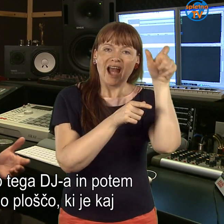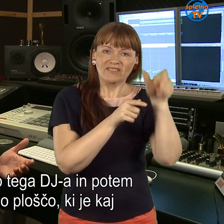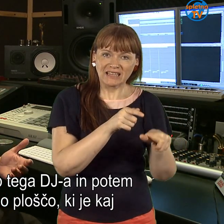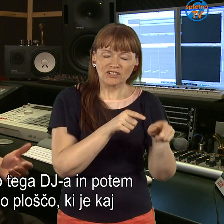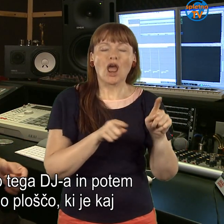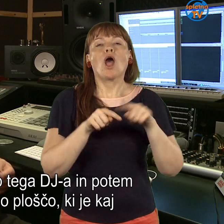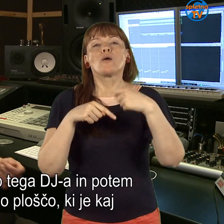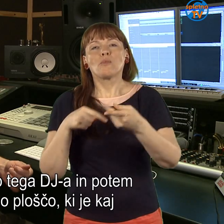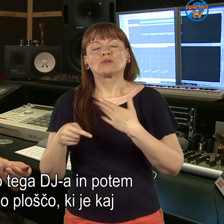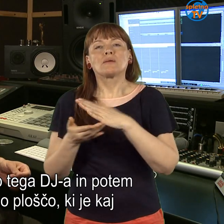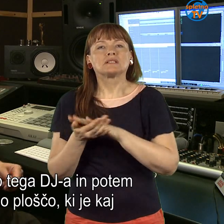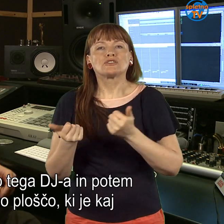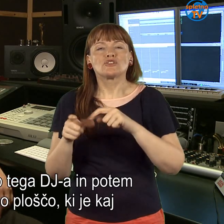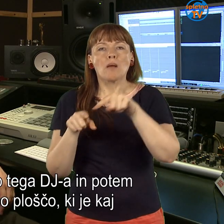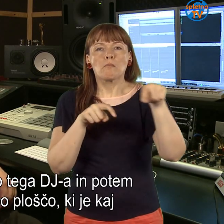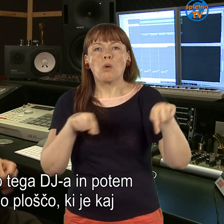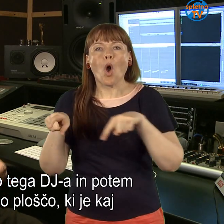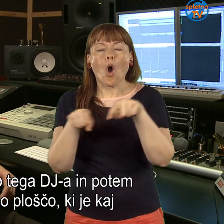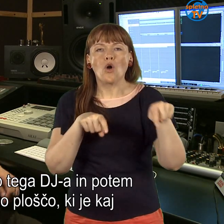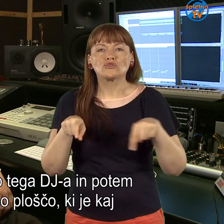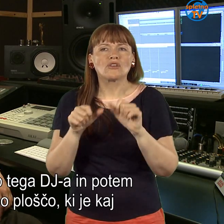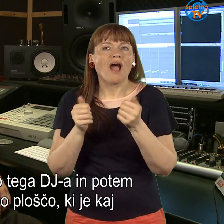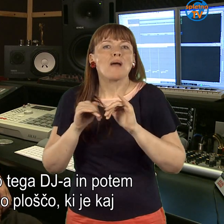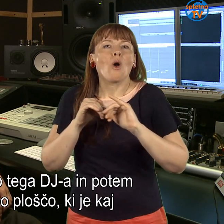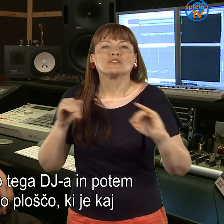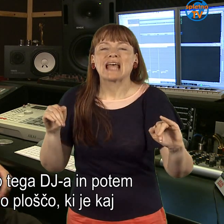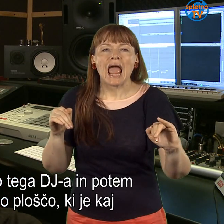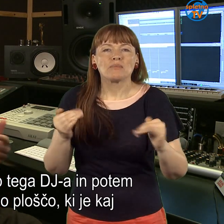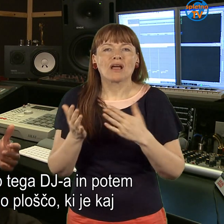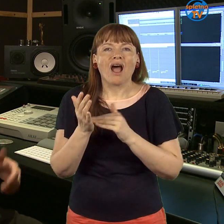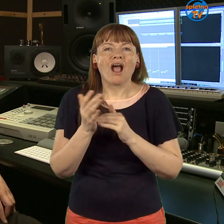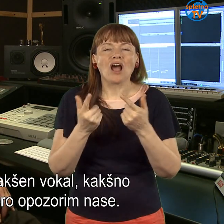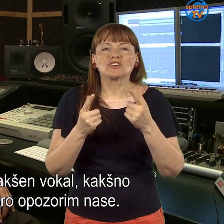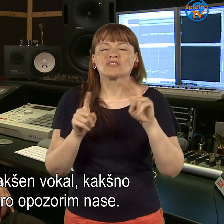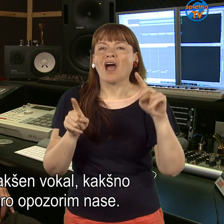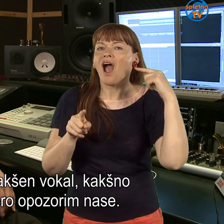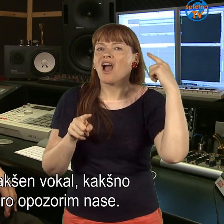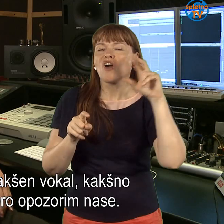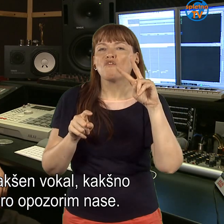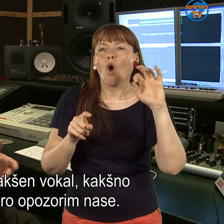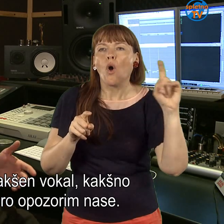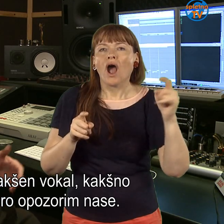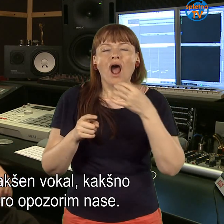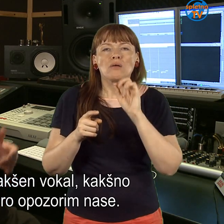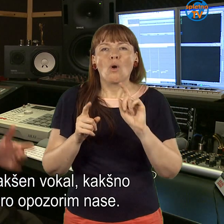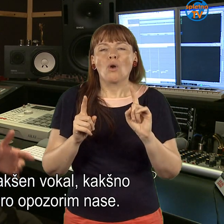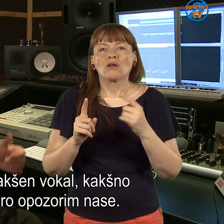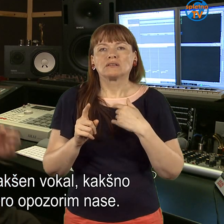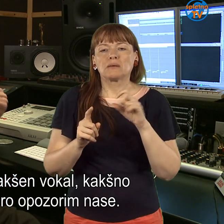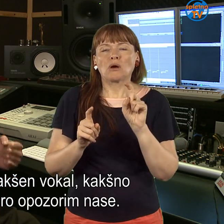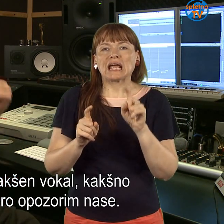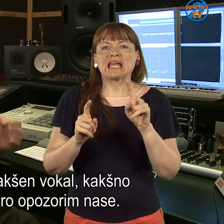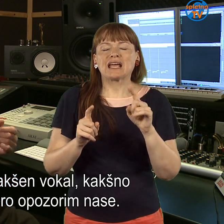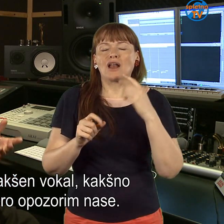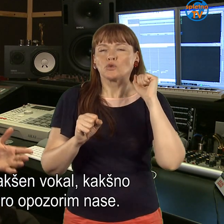potem začnem zmeri s kakšno ploščo, ki je posebenega, mogoče ima kakšen tak vokal, mogoče je bolj stompec, se pravi, da je sam kick, ne